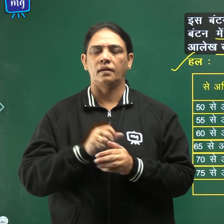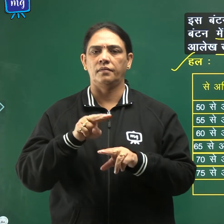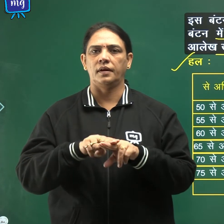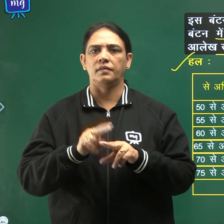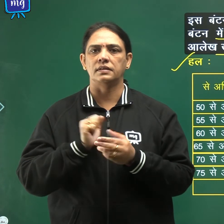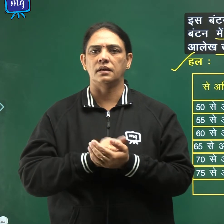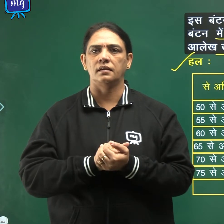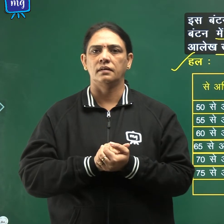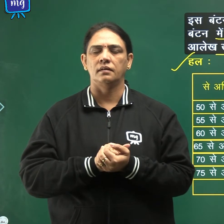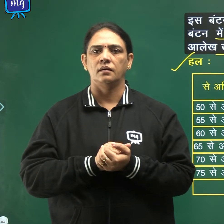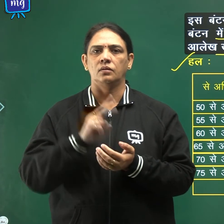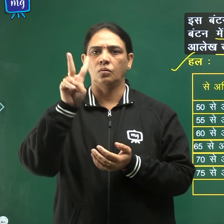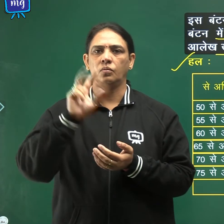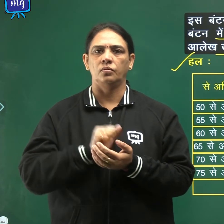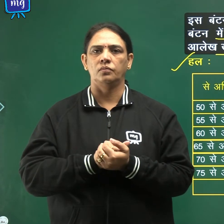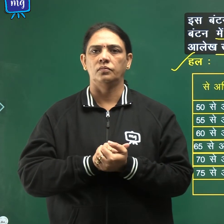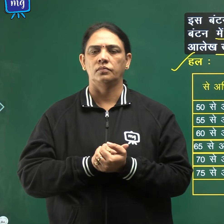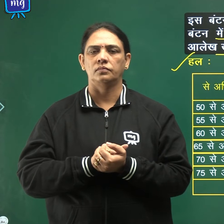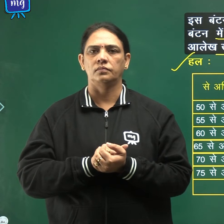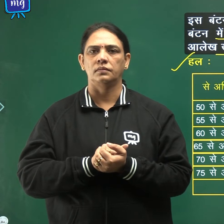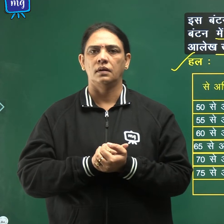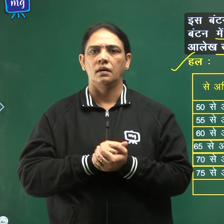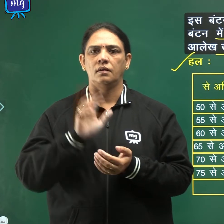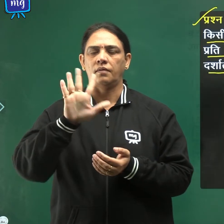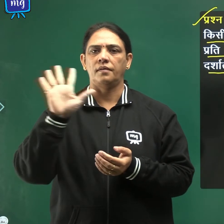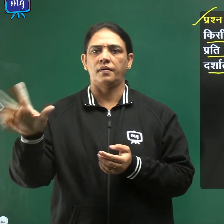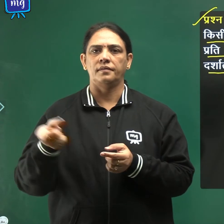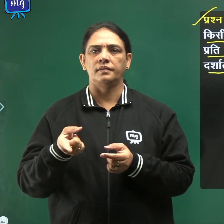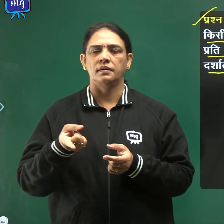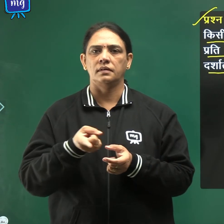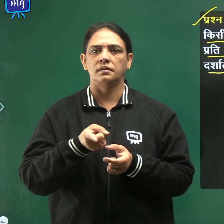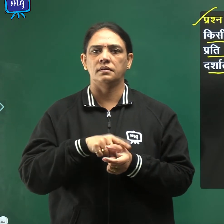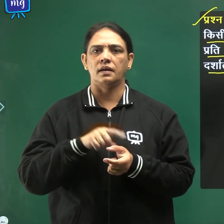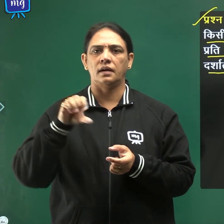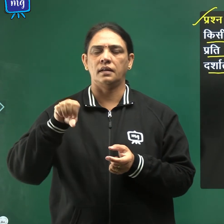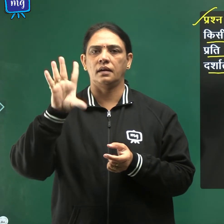बारंबारता 2, 55 से अधिक